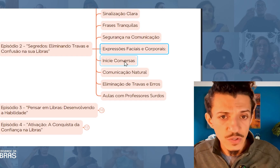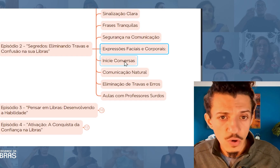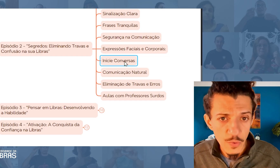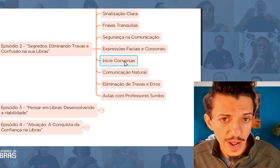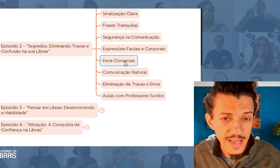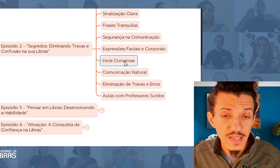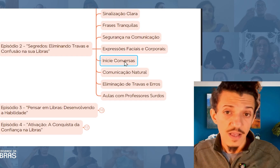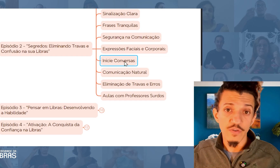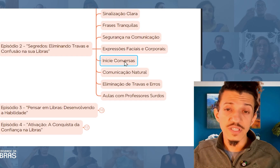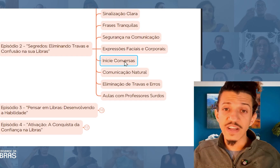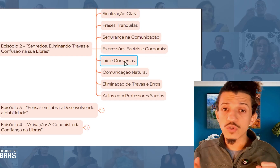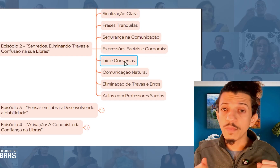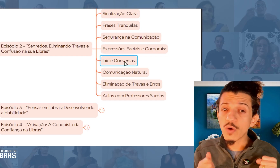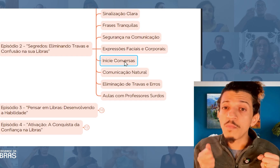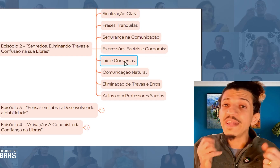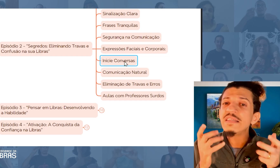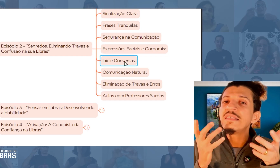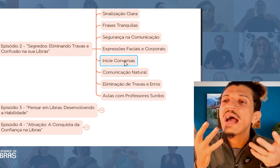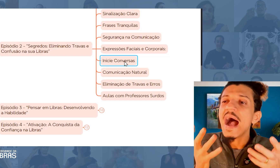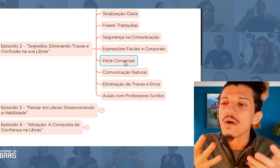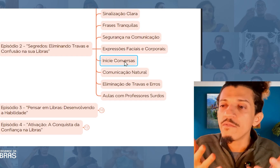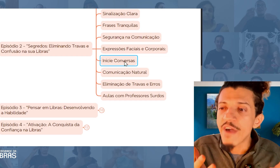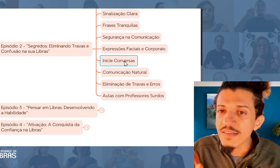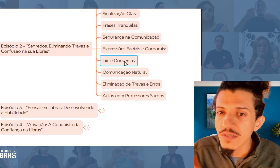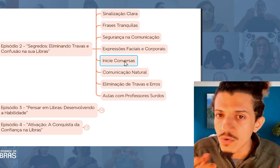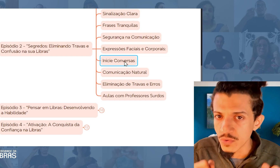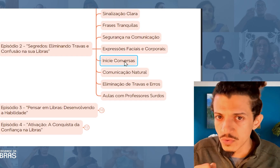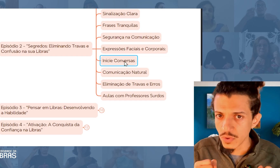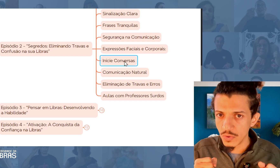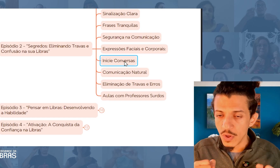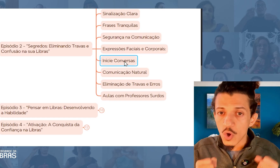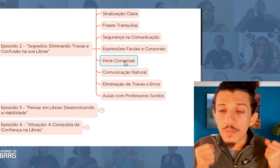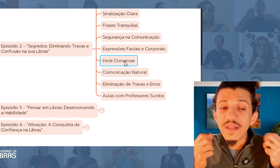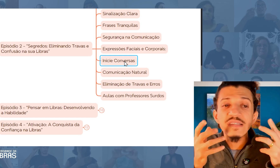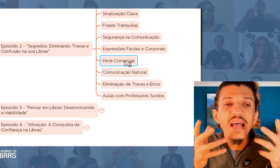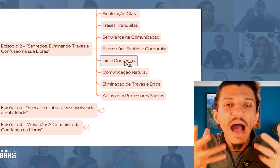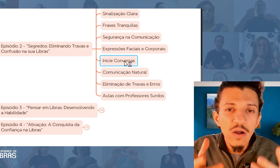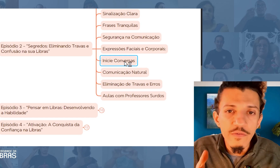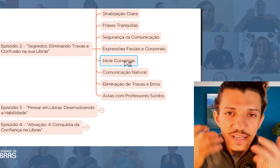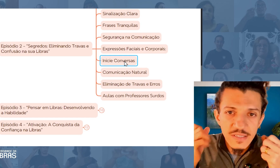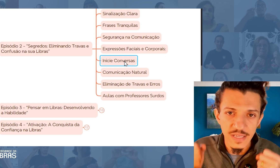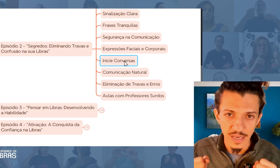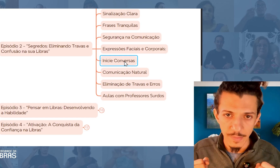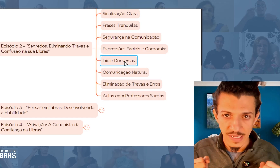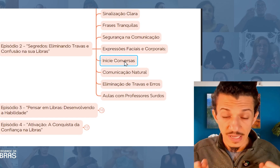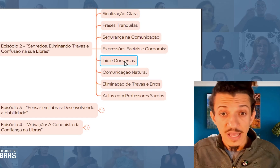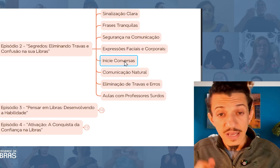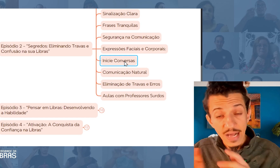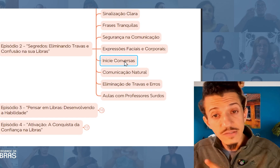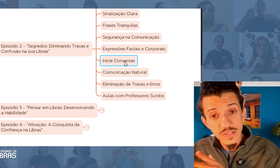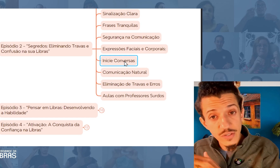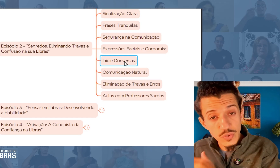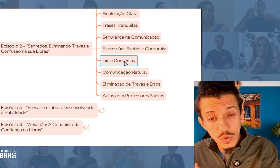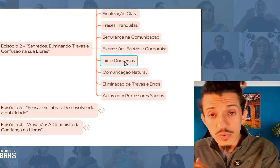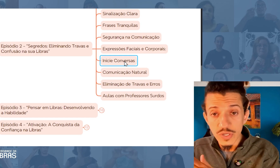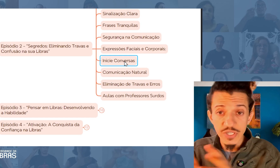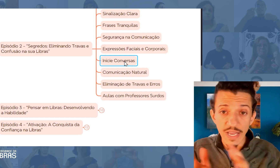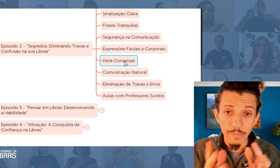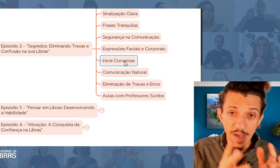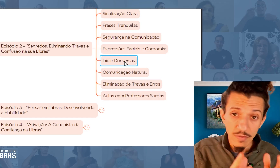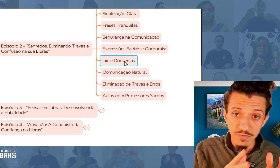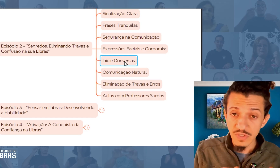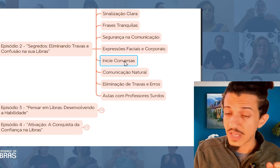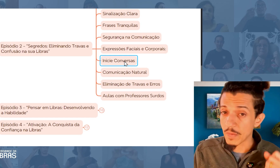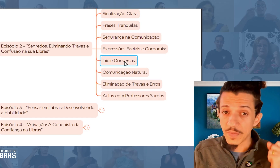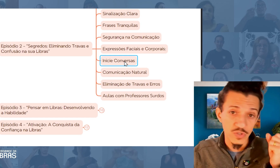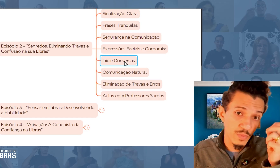expressões corporais, você vai descobrir como iniciar conversas com o surdo, como iniciar conversas em Libras. E caso seja o surdo que chegue